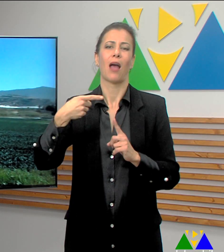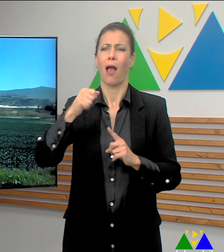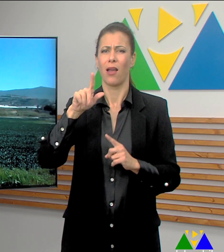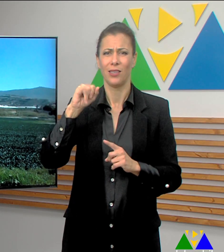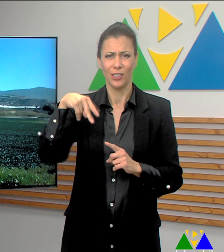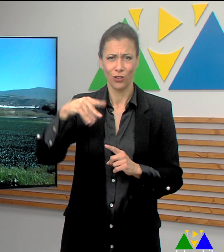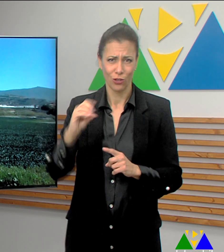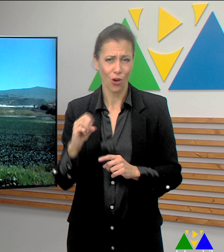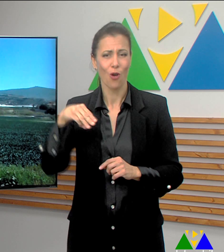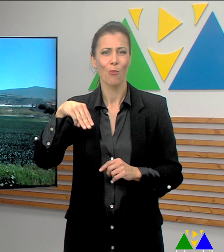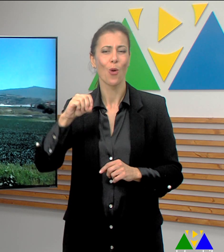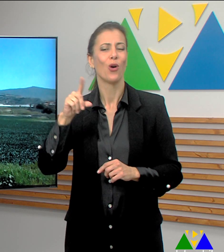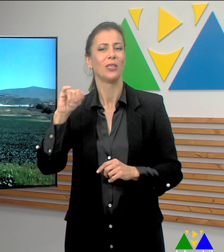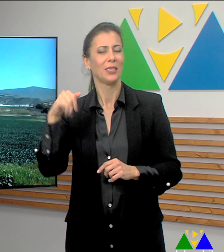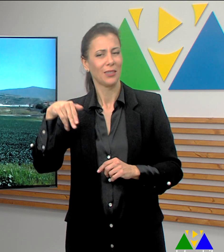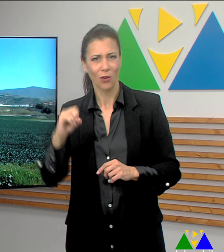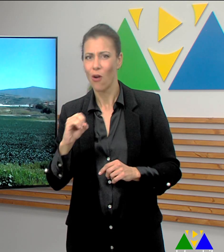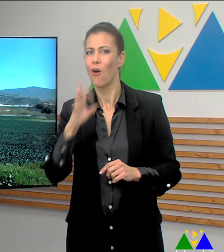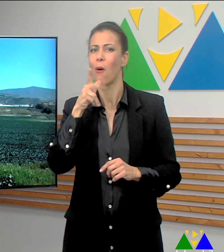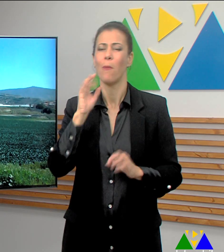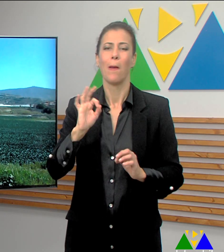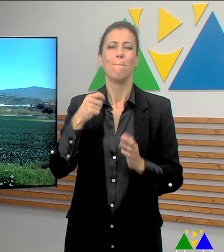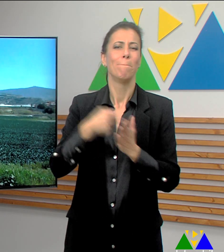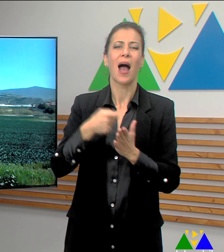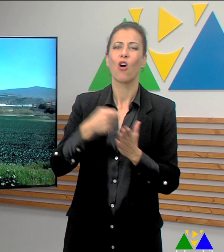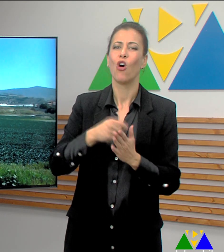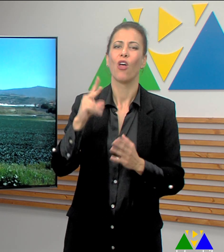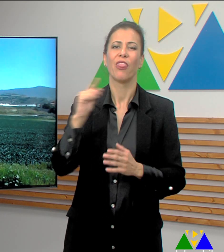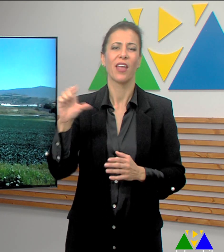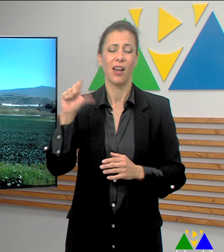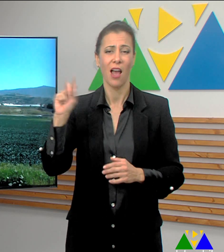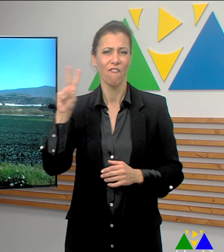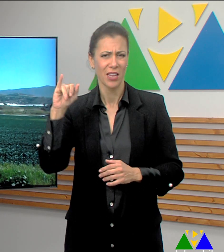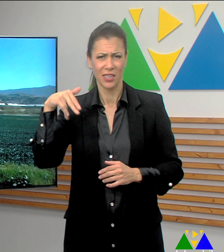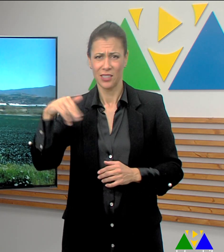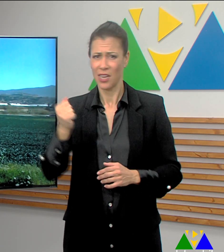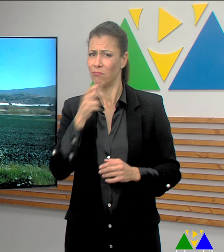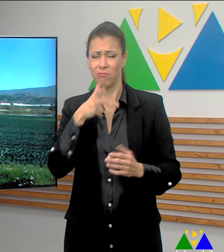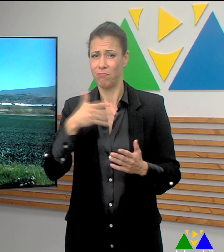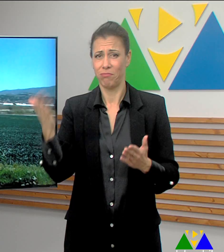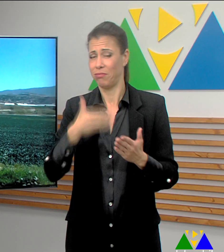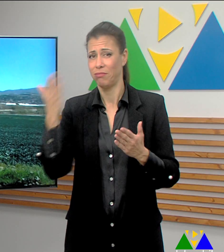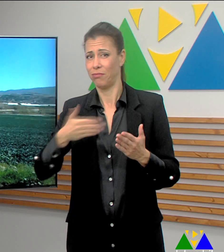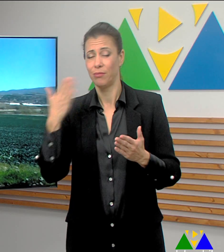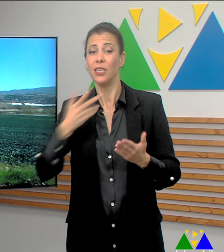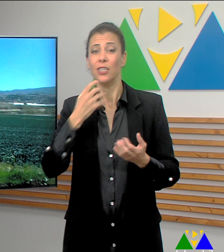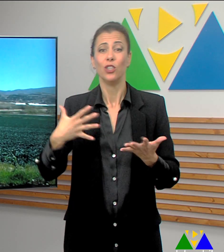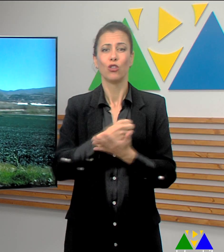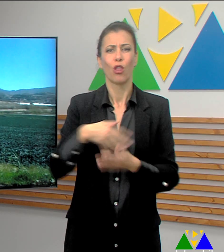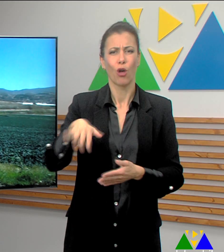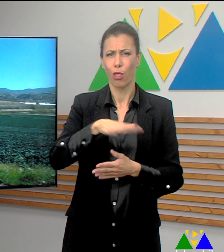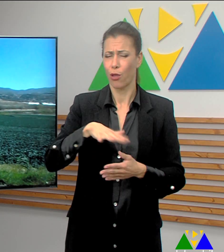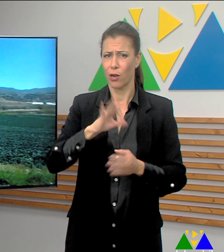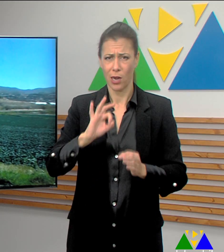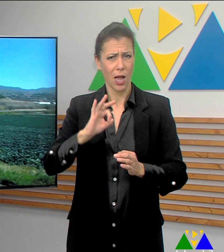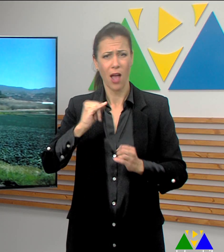aguadero, de Viña, el pago de las viñas. Es decir, que indudablemente toda esta zona de Motril ha tenido una grandísima